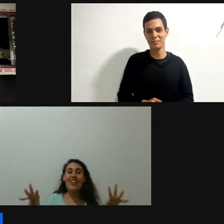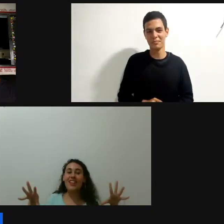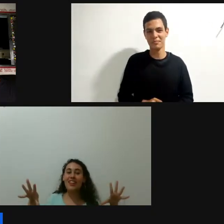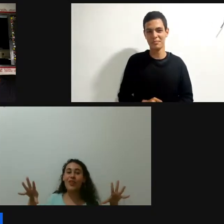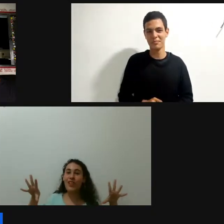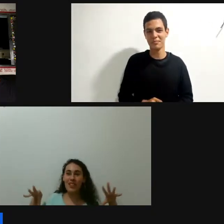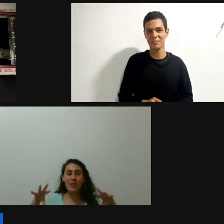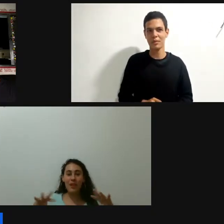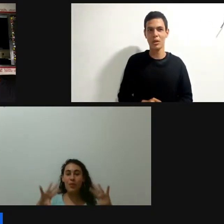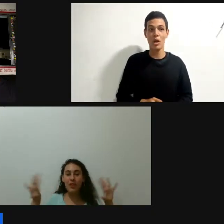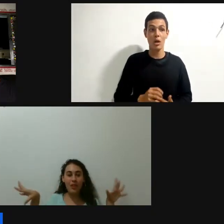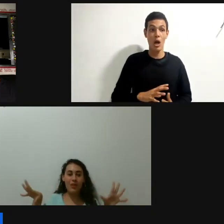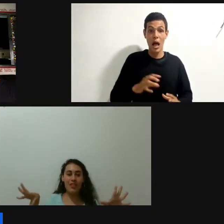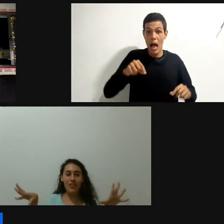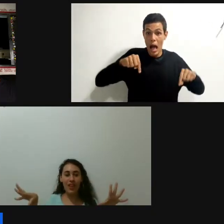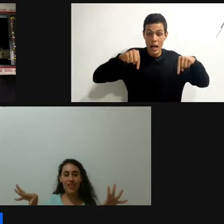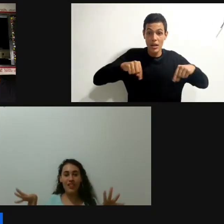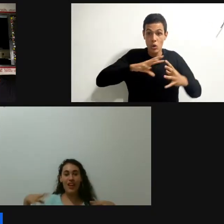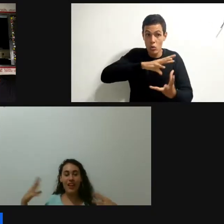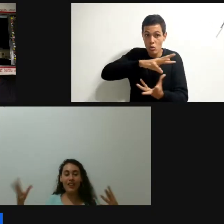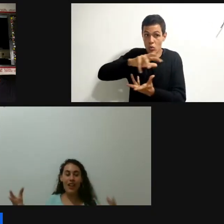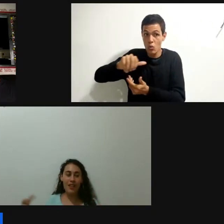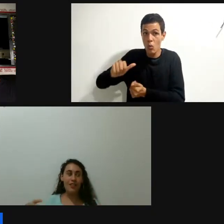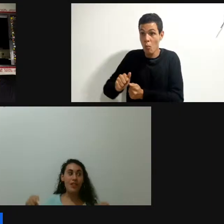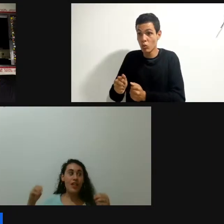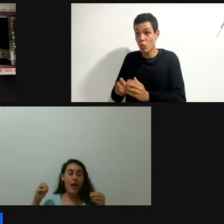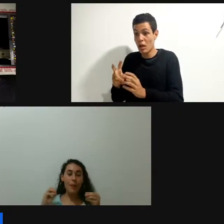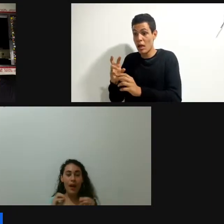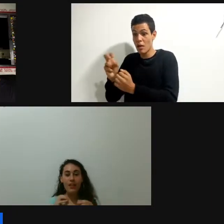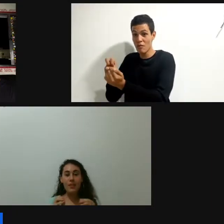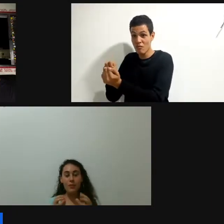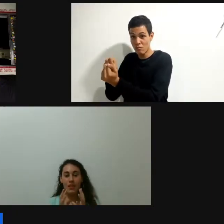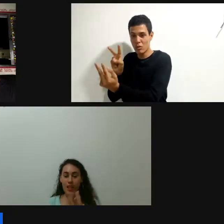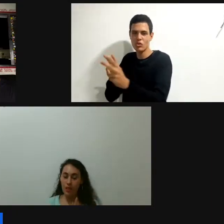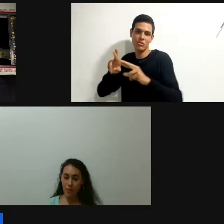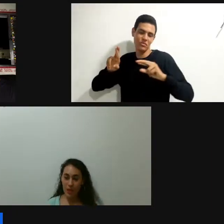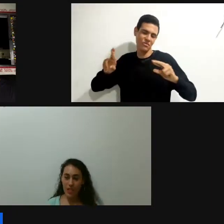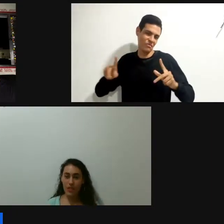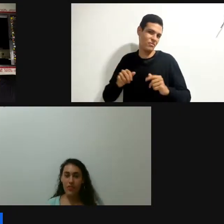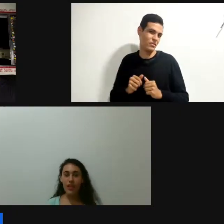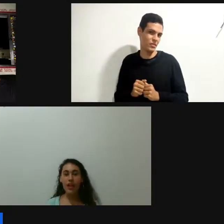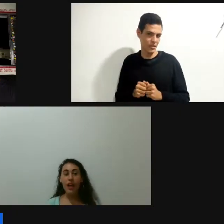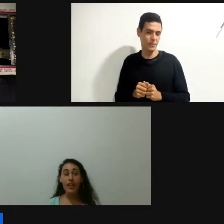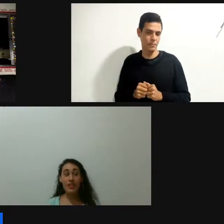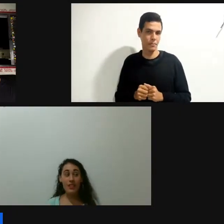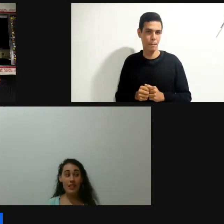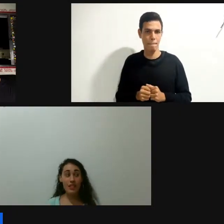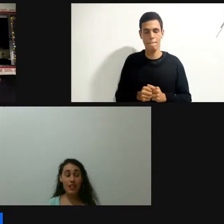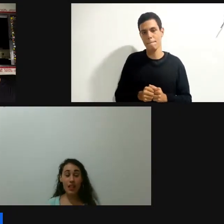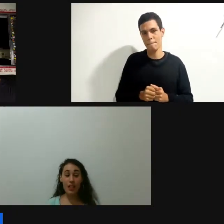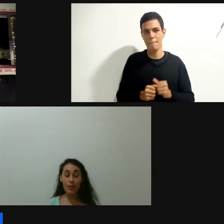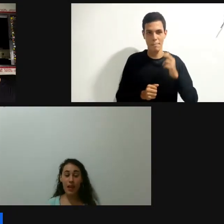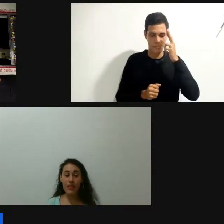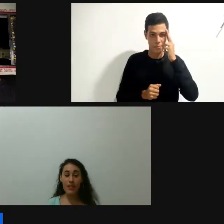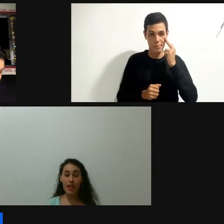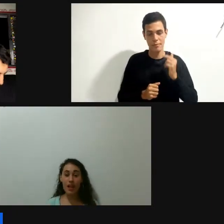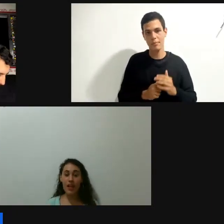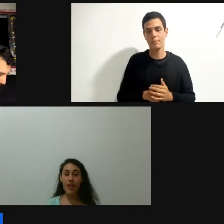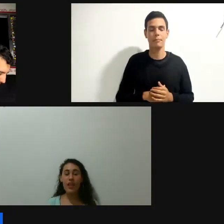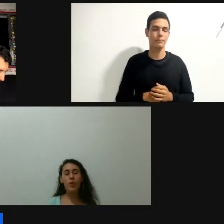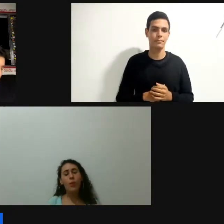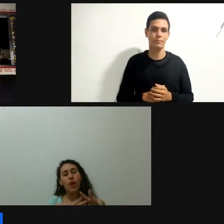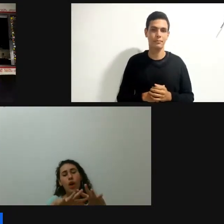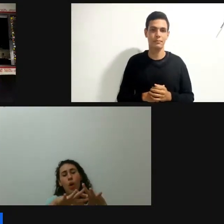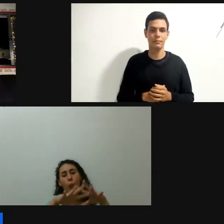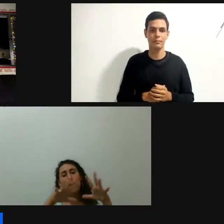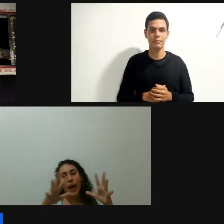existe ali. Então, tem muita coisa diferente da realidade. Mas, sendo específica, ela se passa